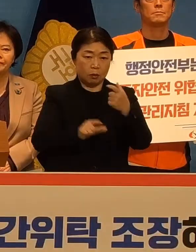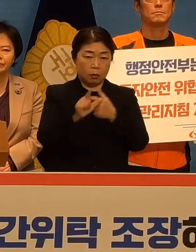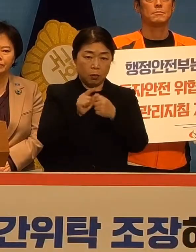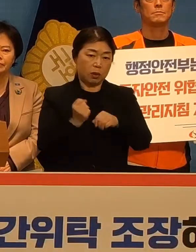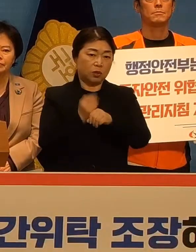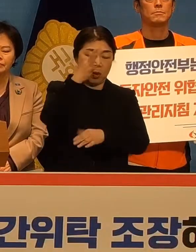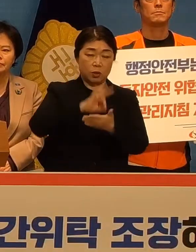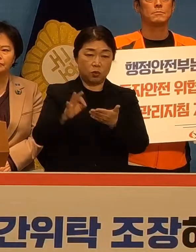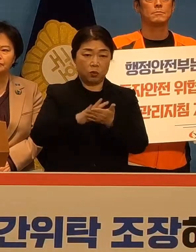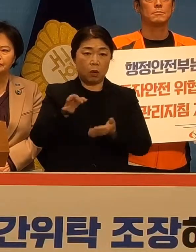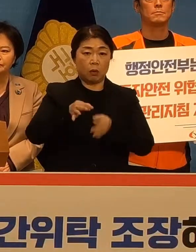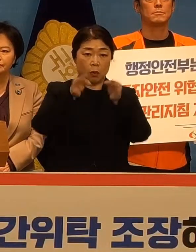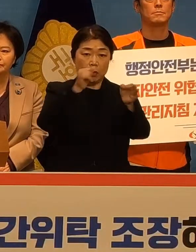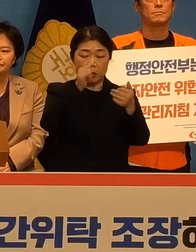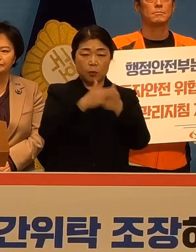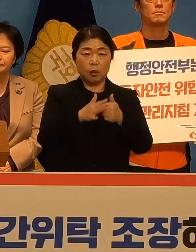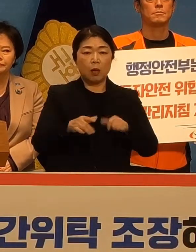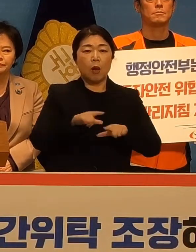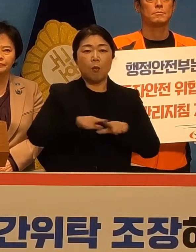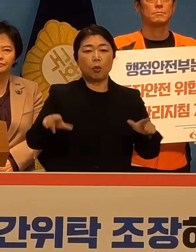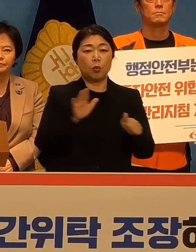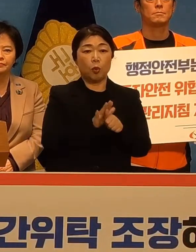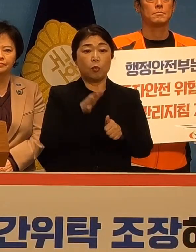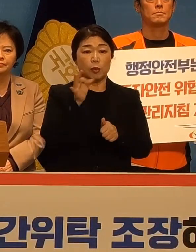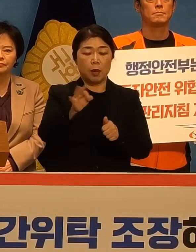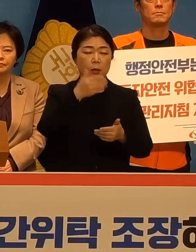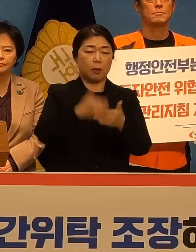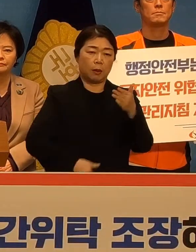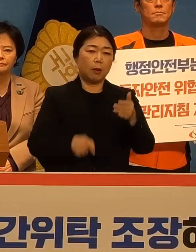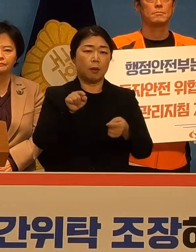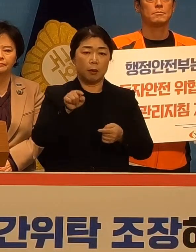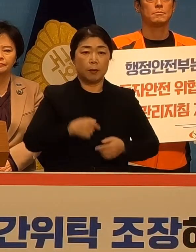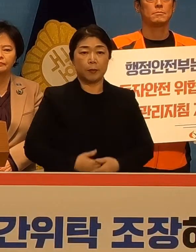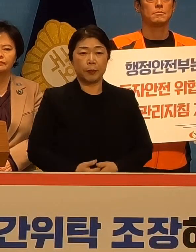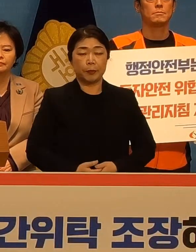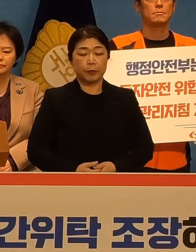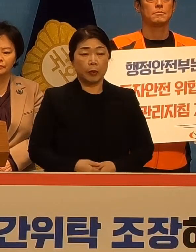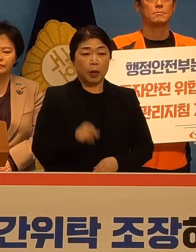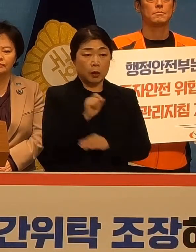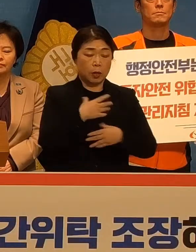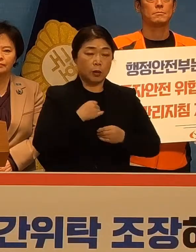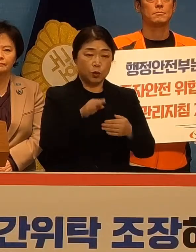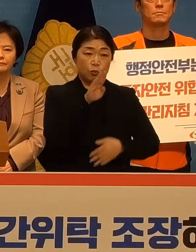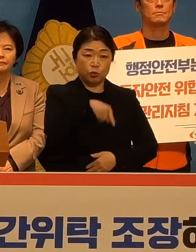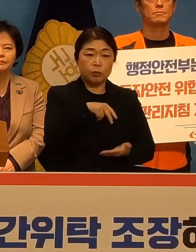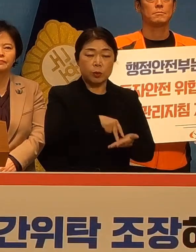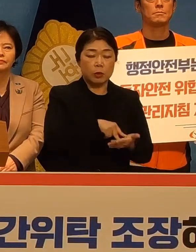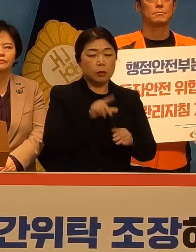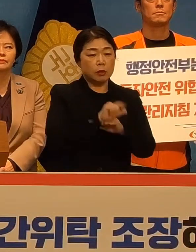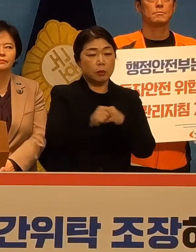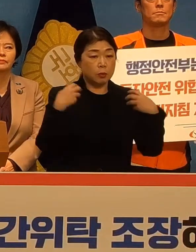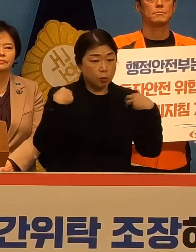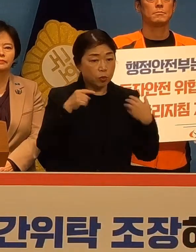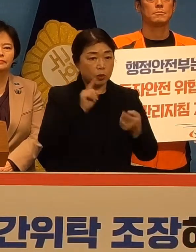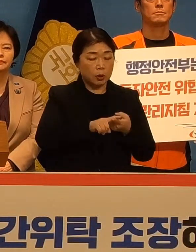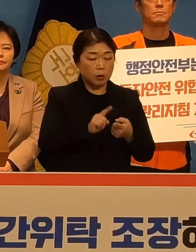제도입니다. 행안부는 조직관리 지침을 통해서 이 기준인건비 초과를 하지 않기 위해 지자체 인력에 대해서 외주와 민간위탁